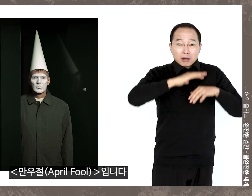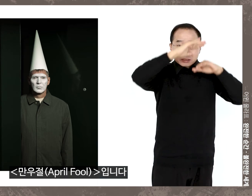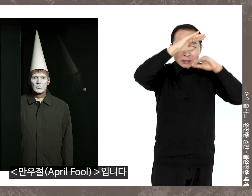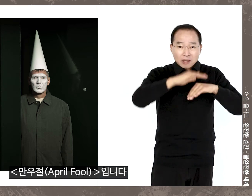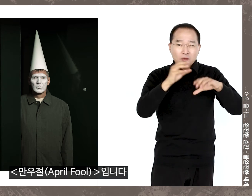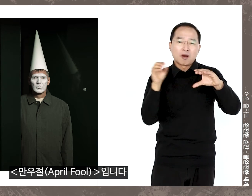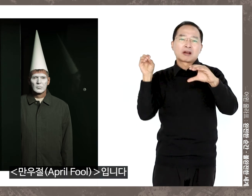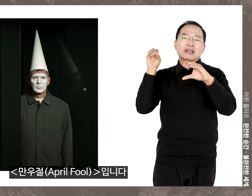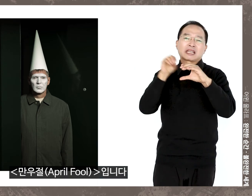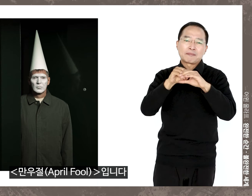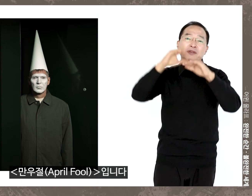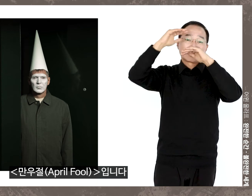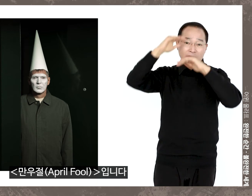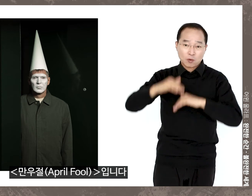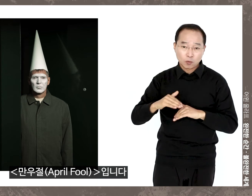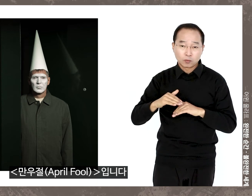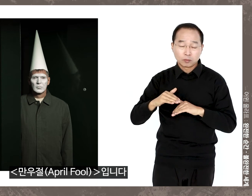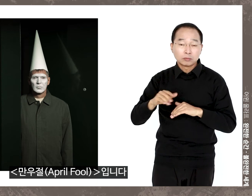만우절입니다.